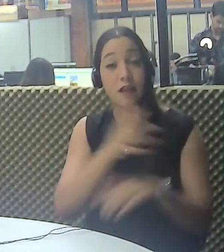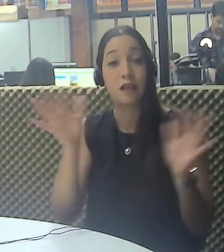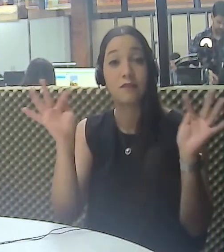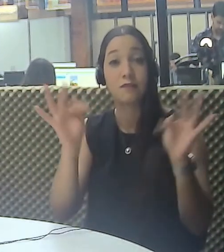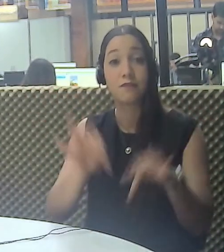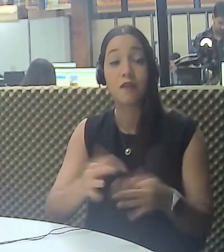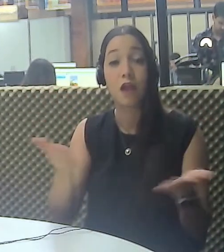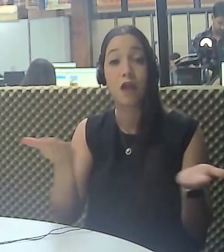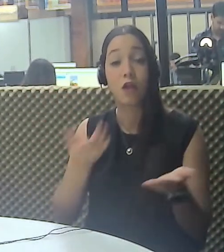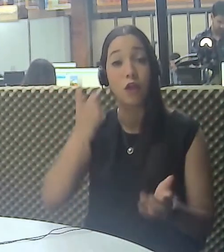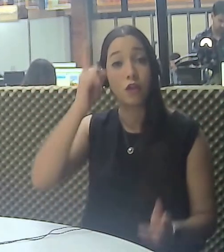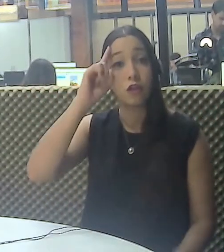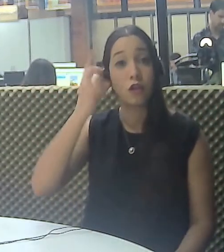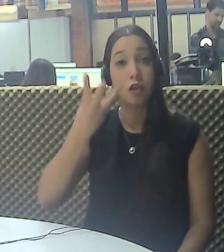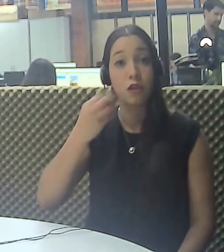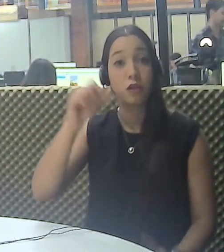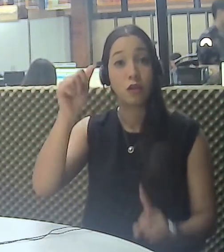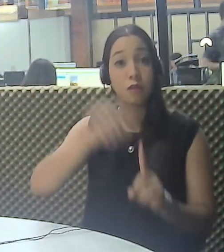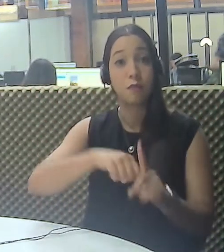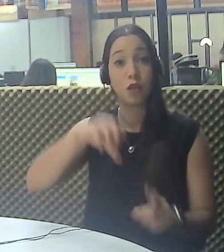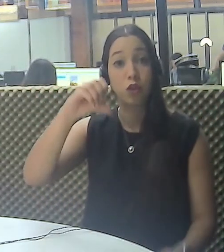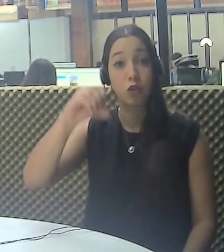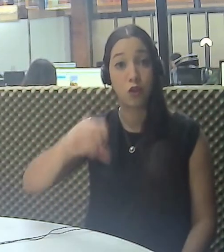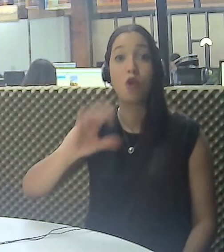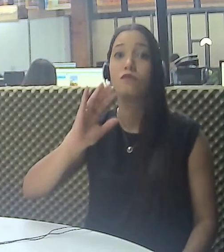agora, no dia 30 do 9, já é uma